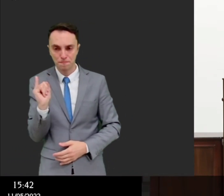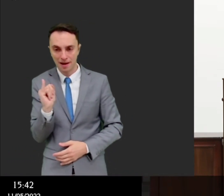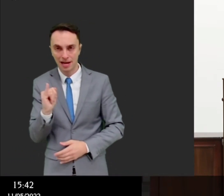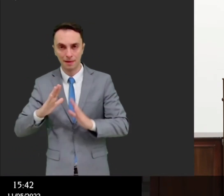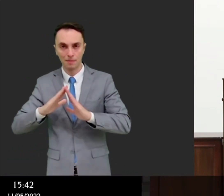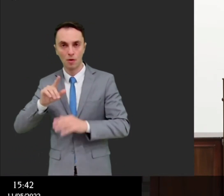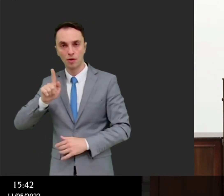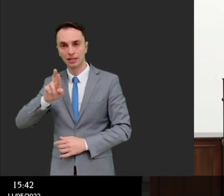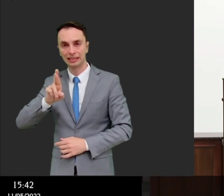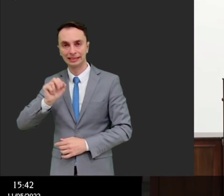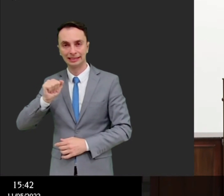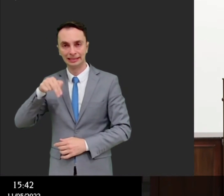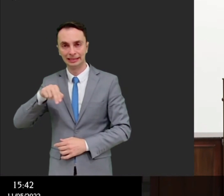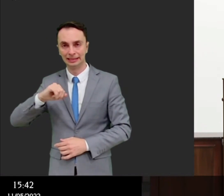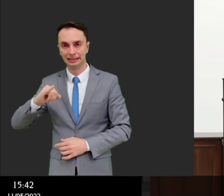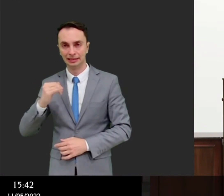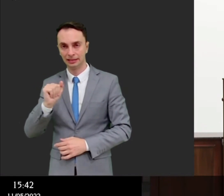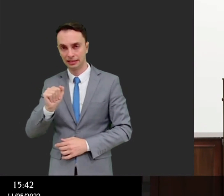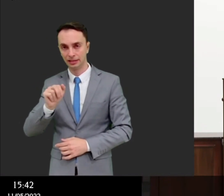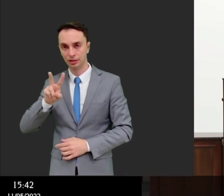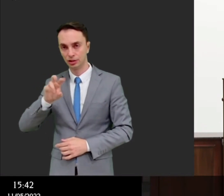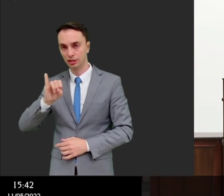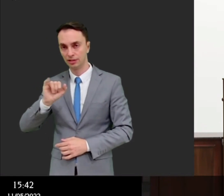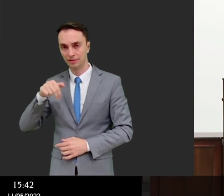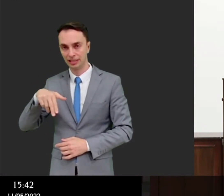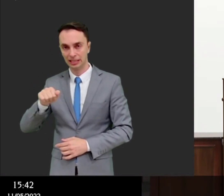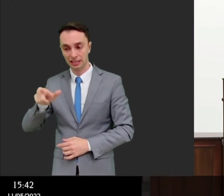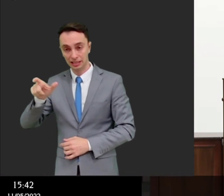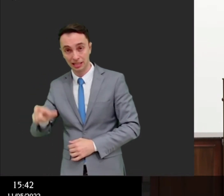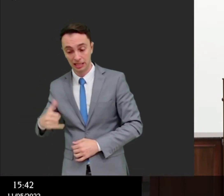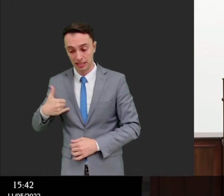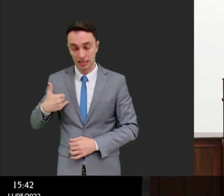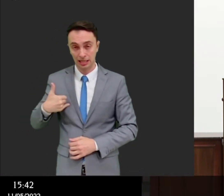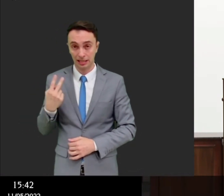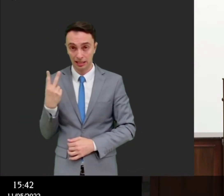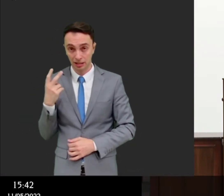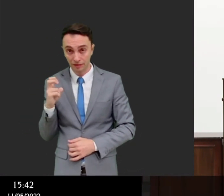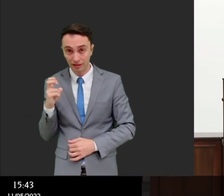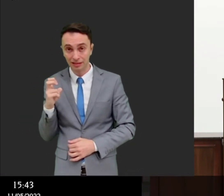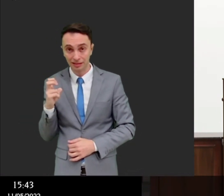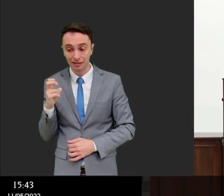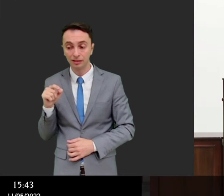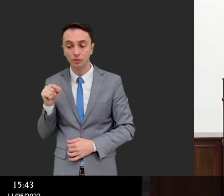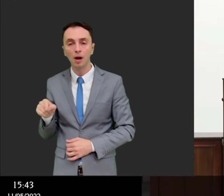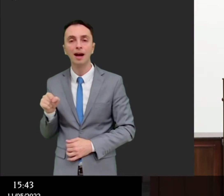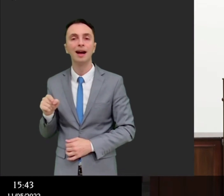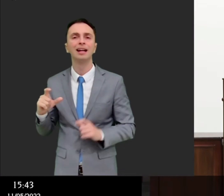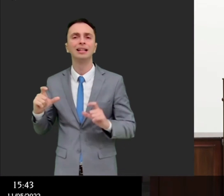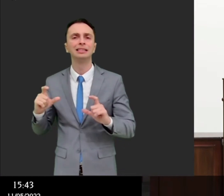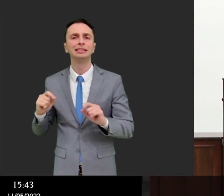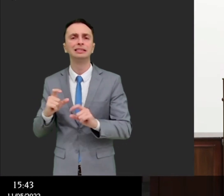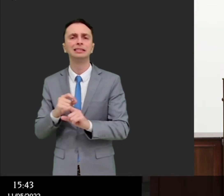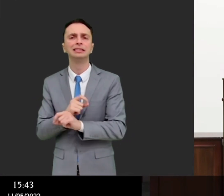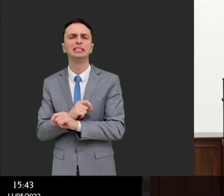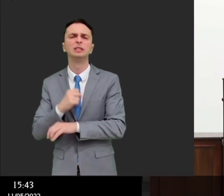Granja Viana, que tem 25 anos, está passando por uma enfermidade do câncer